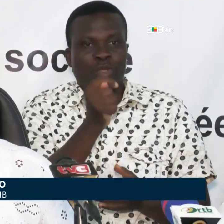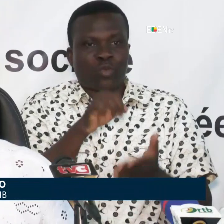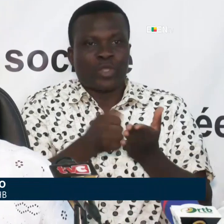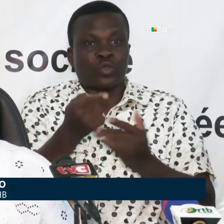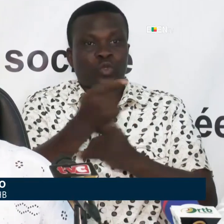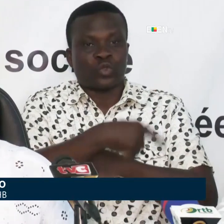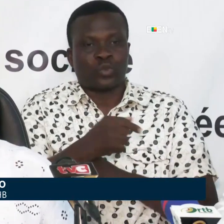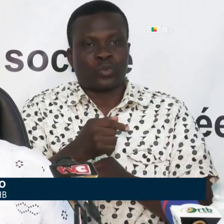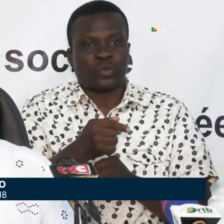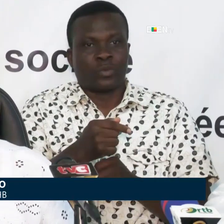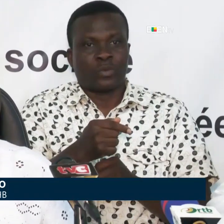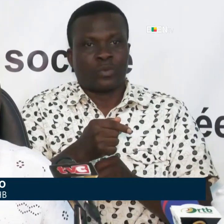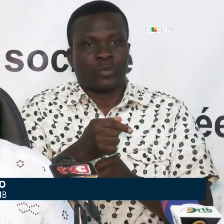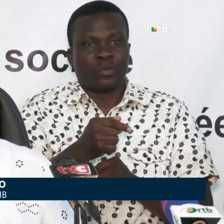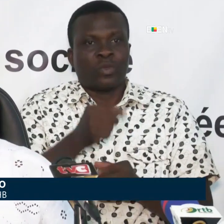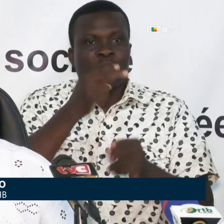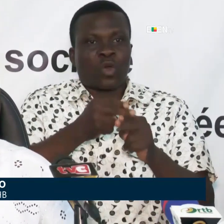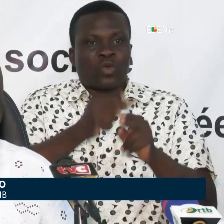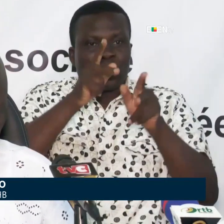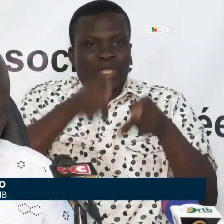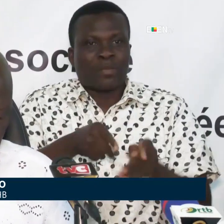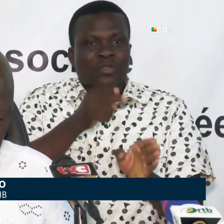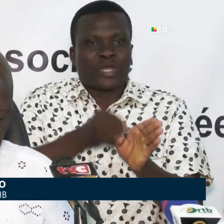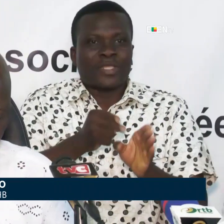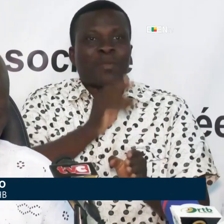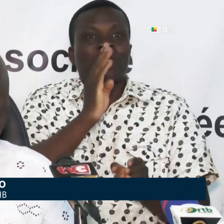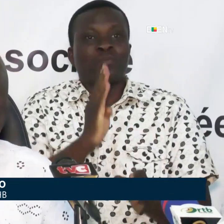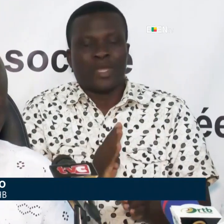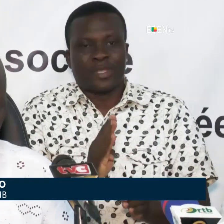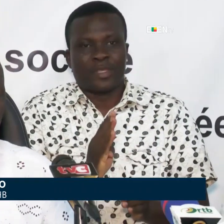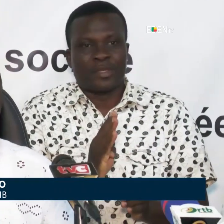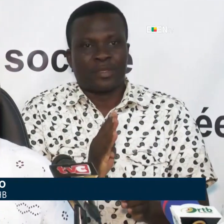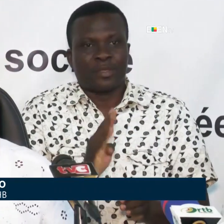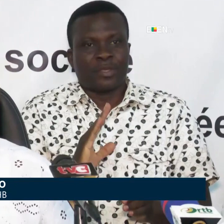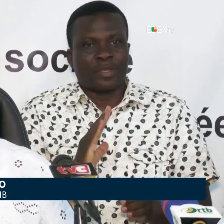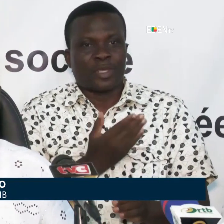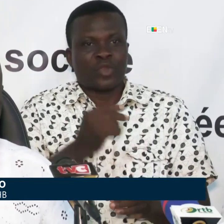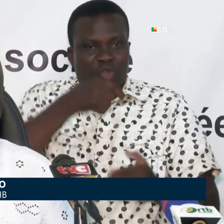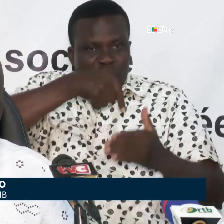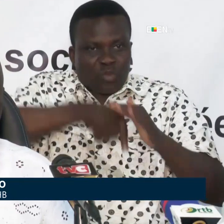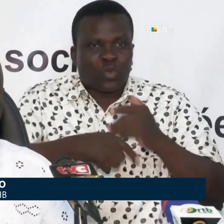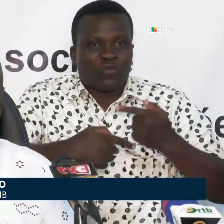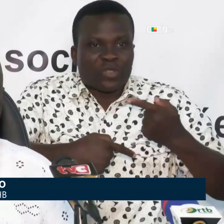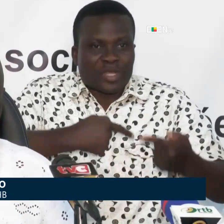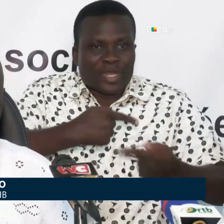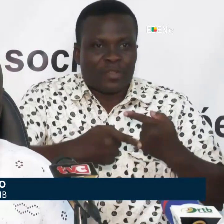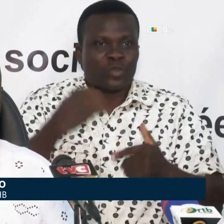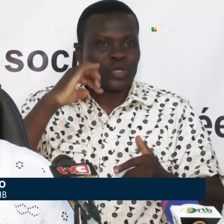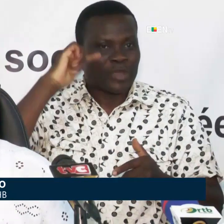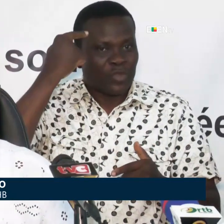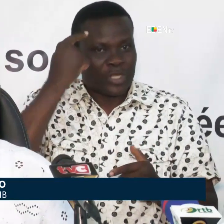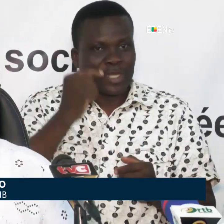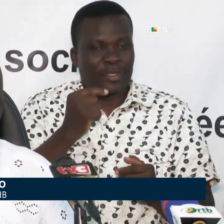jour, au nom des personnes handicapées du Bénin, notre profonde gratitude au chef de